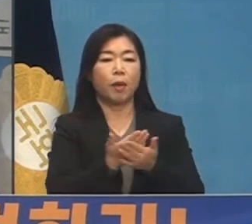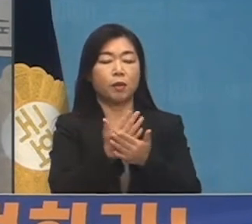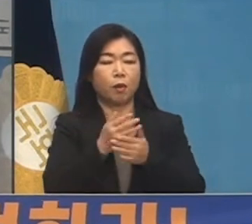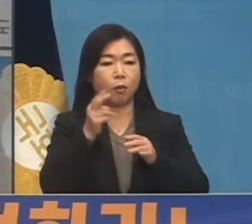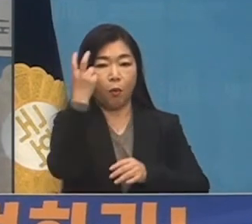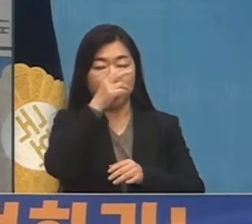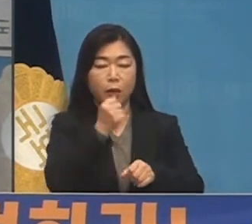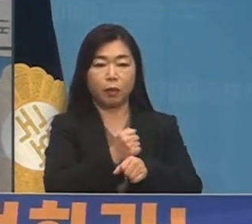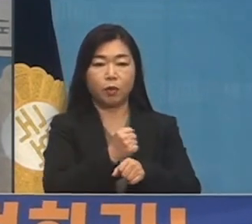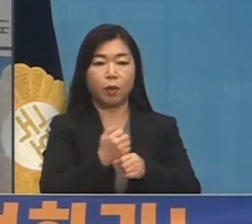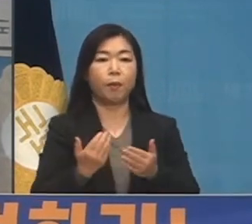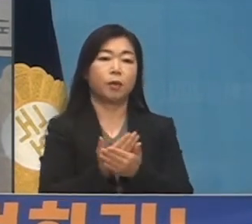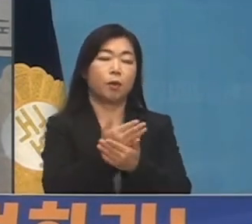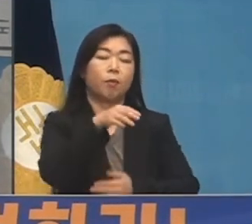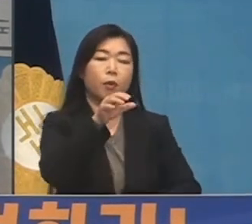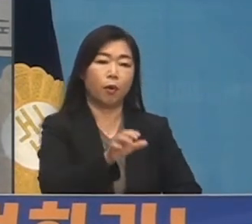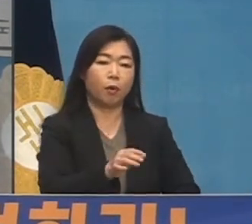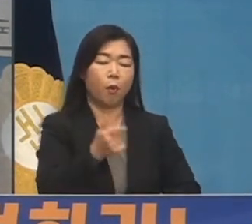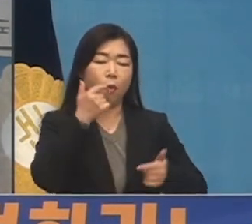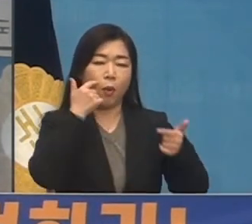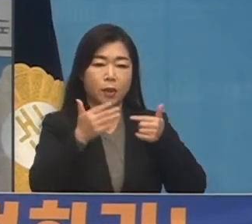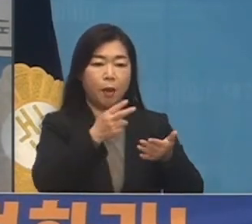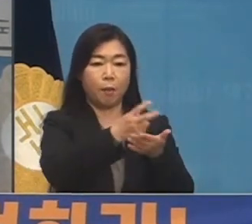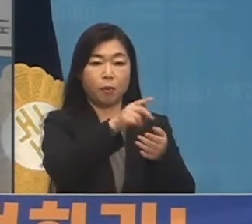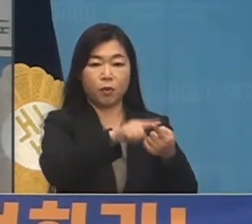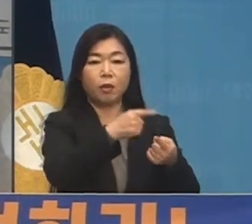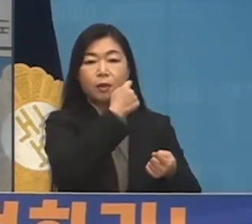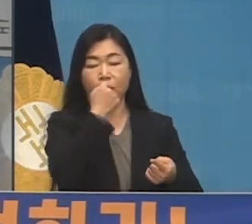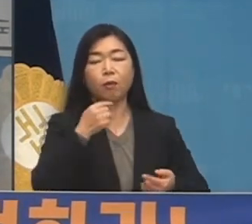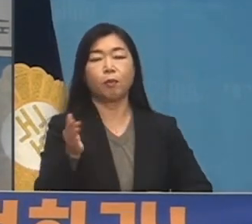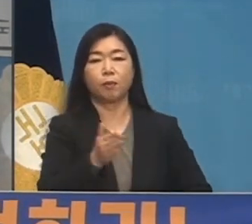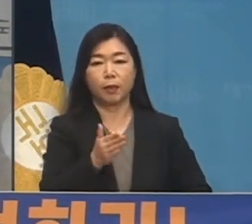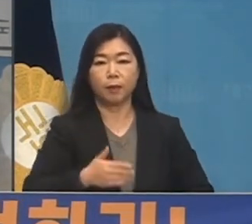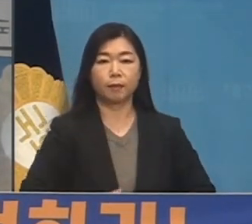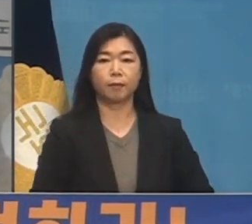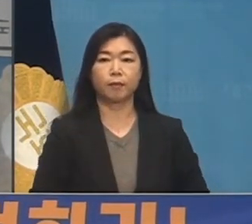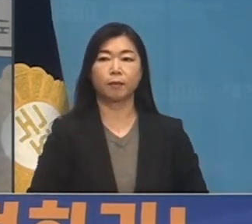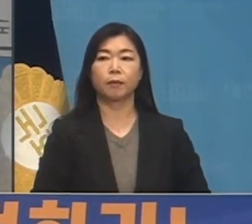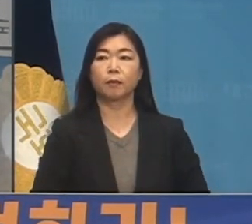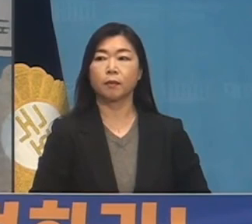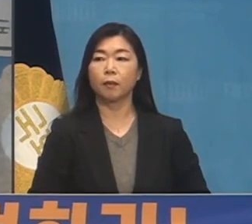중소벤처기업부가 관장하는 소셜벤처는 명확한 법적 근거도 없습니다.